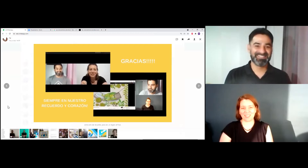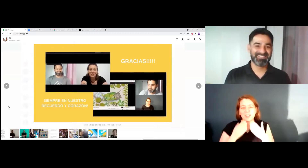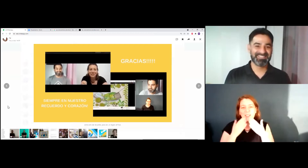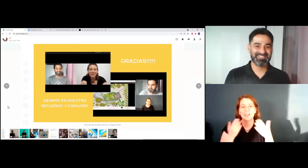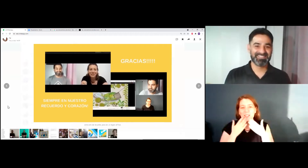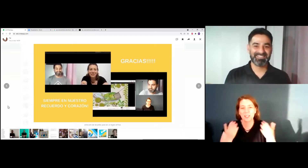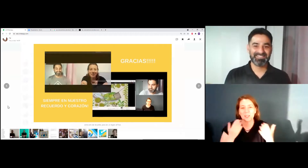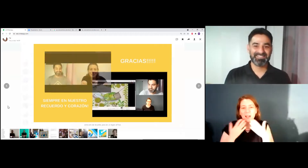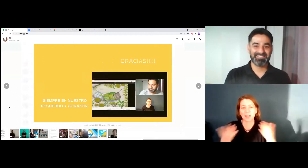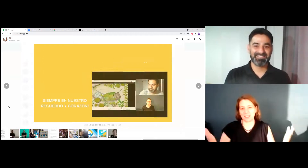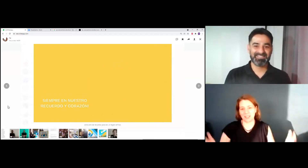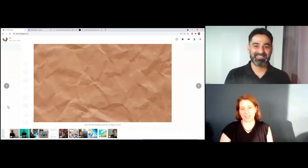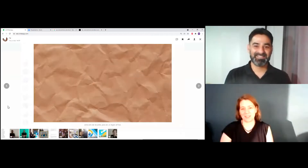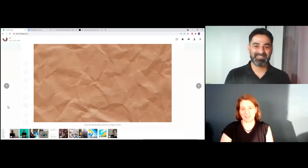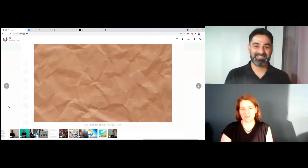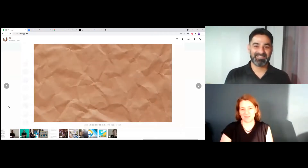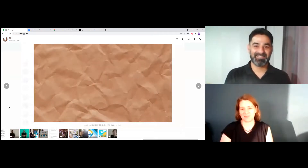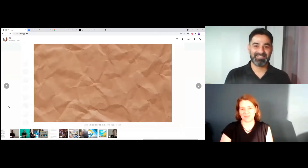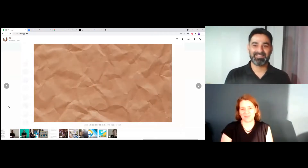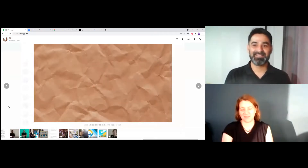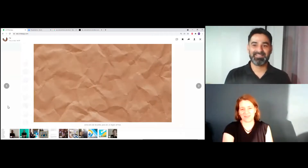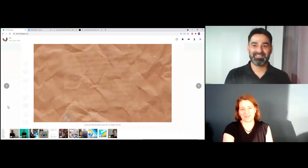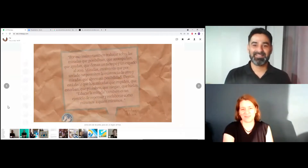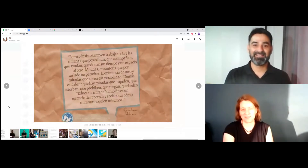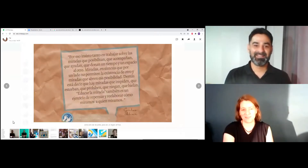Gracias, gracias y más gracias. A ustedes.